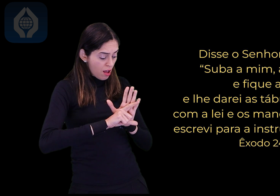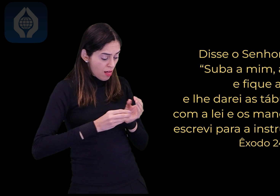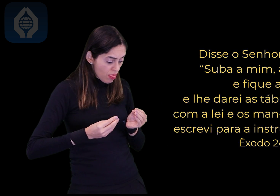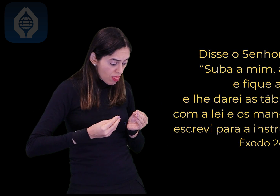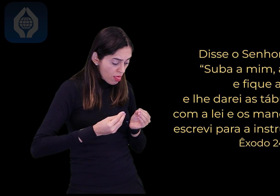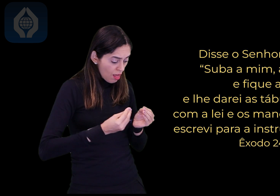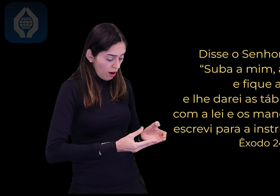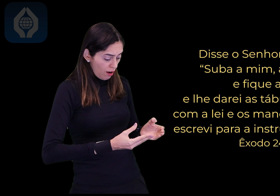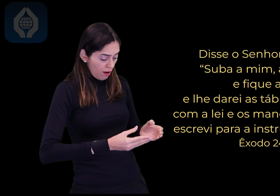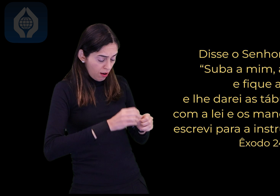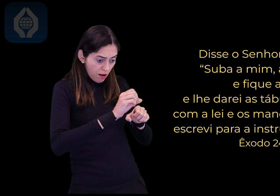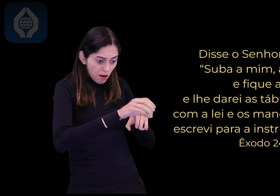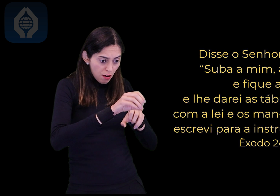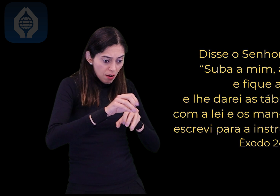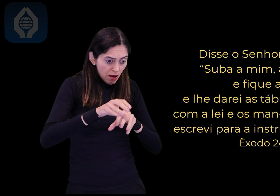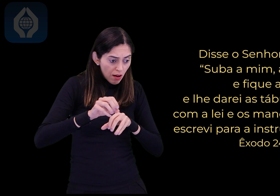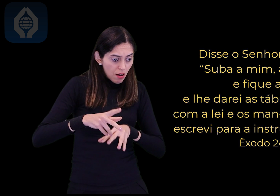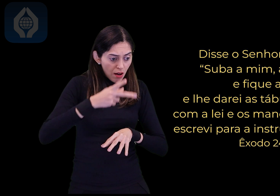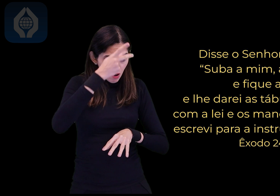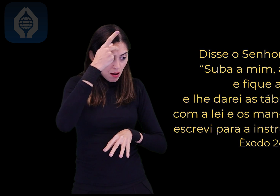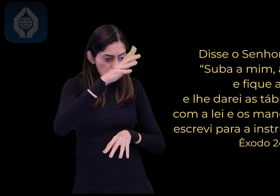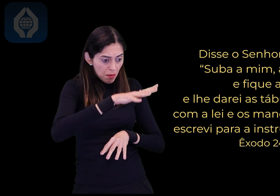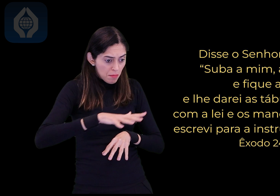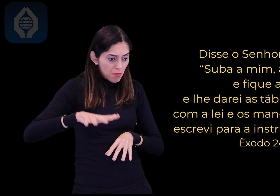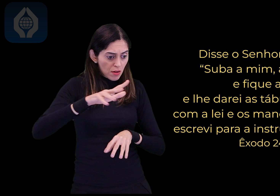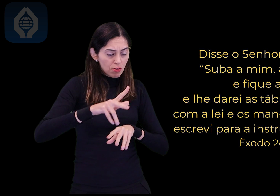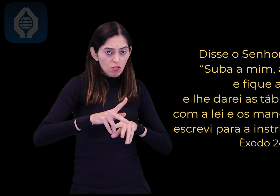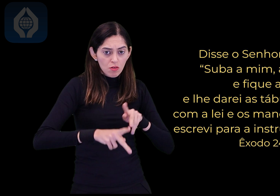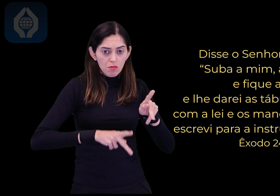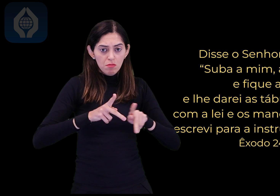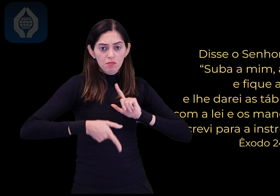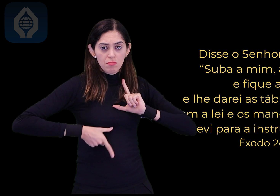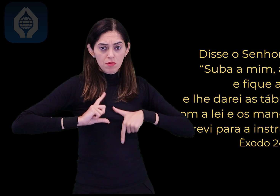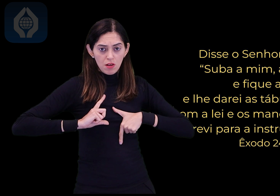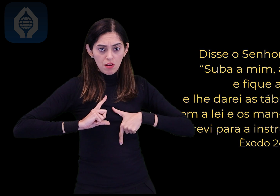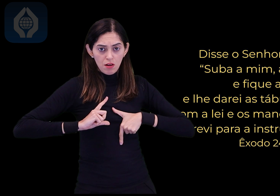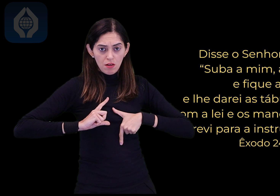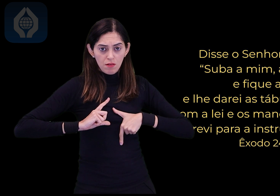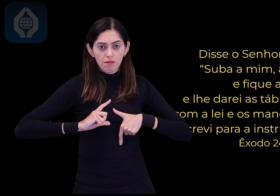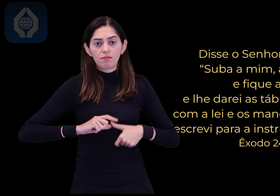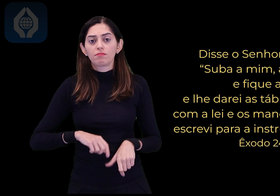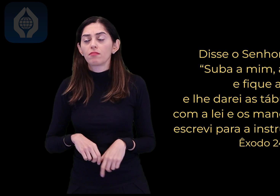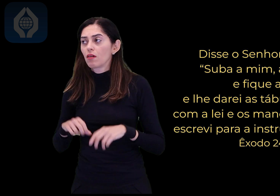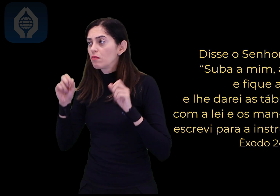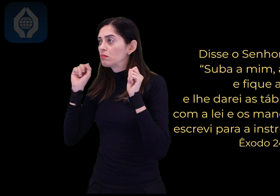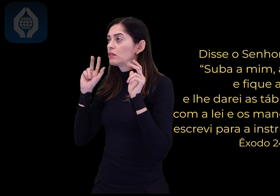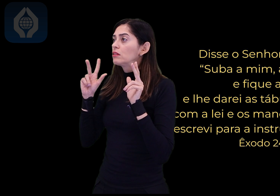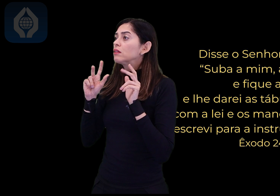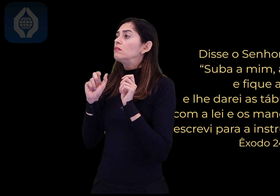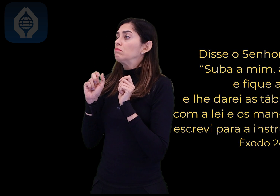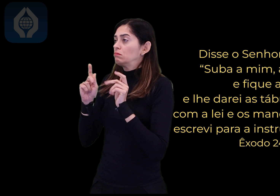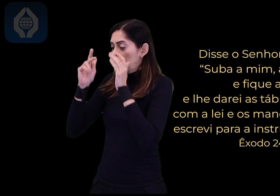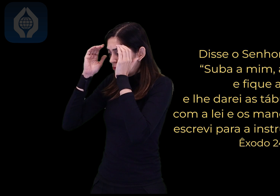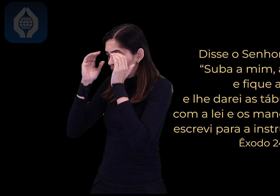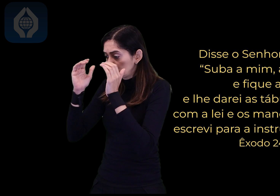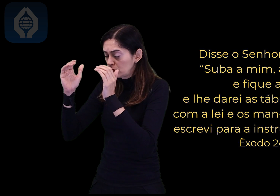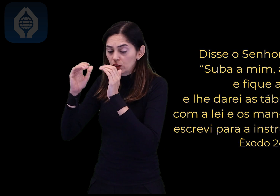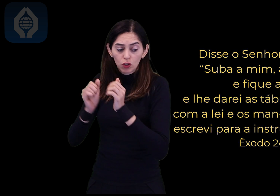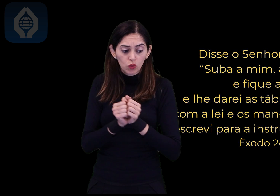a instrução do povo. C. Josué acompanhou Moisés até o monte. Moisés